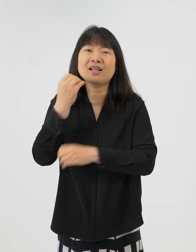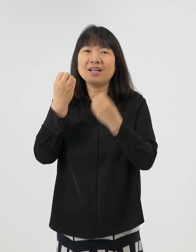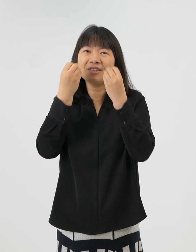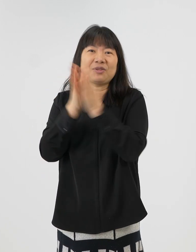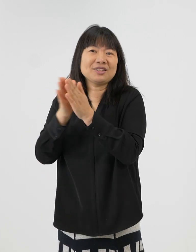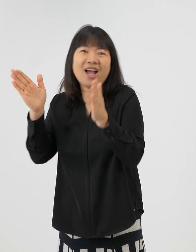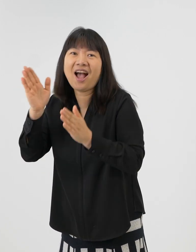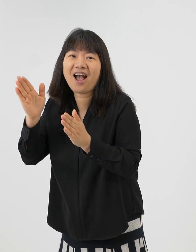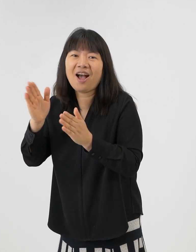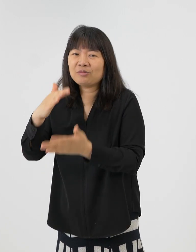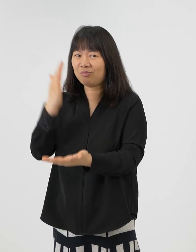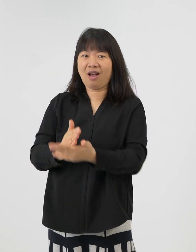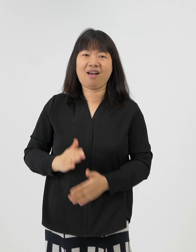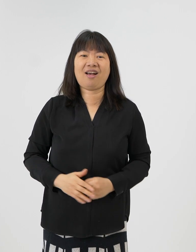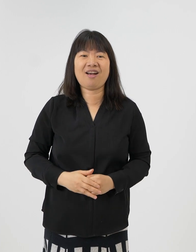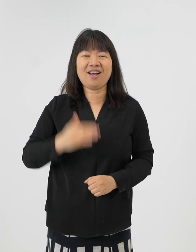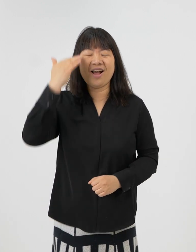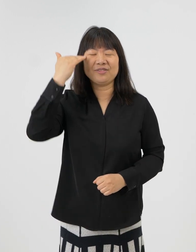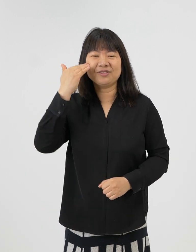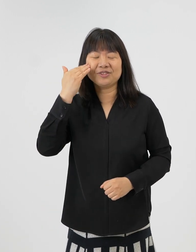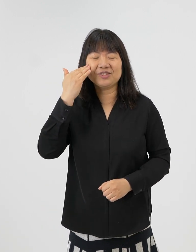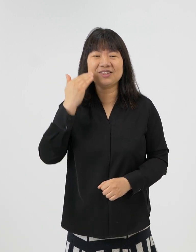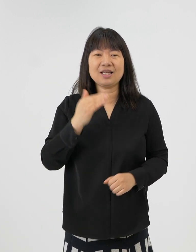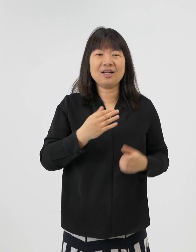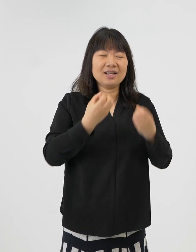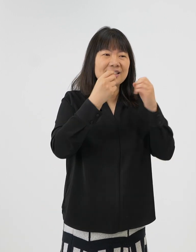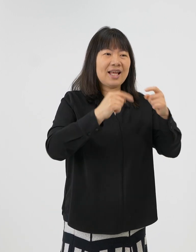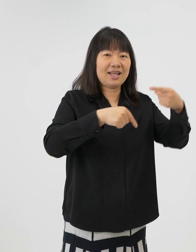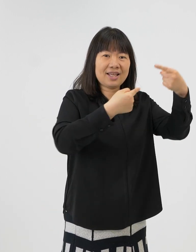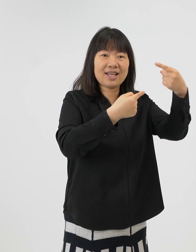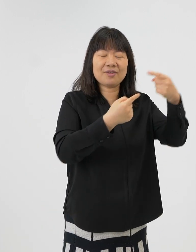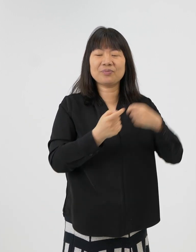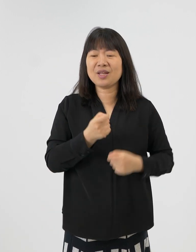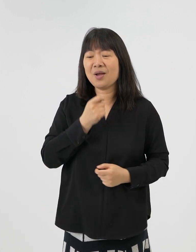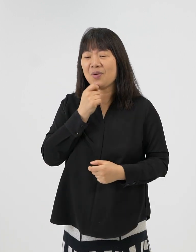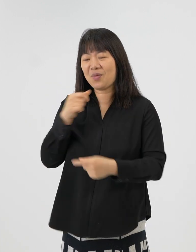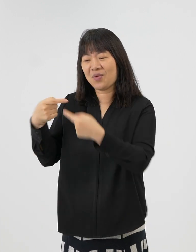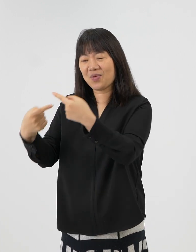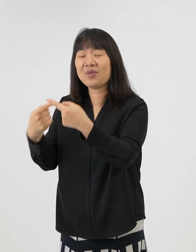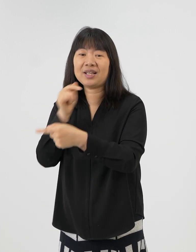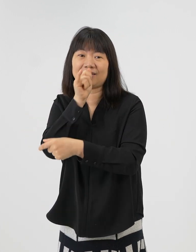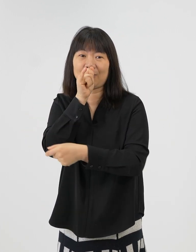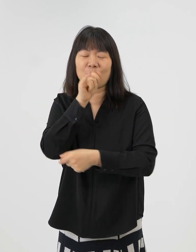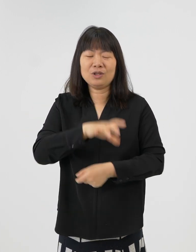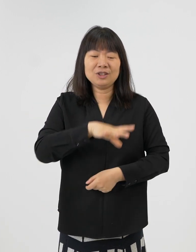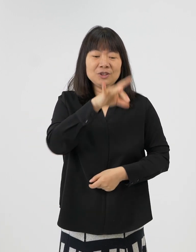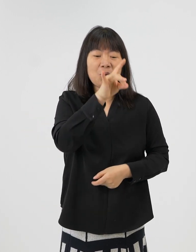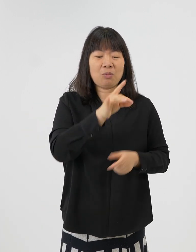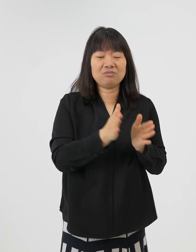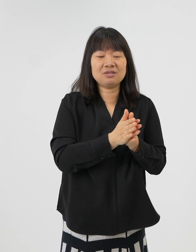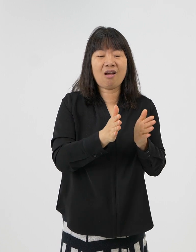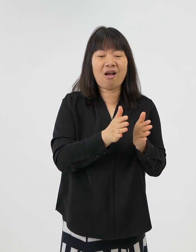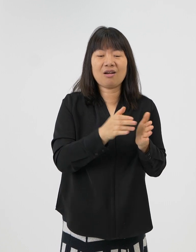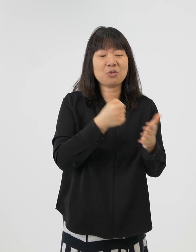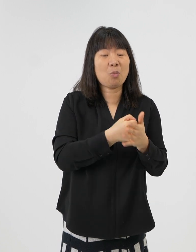한국은 이 구정이 있어가지고 조금 초창기 스타트가 좀 애매한 친구들이 많아요.